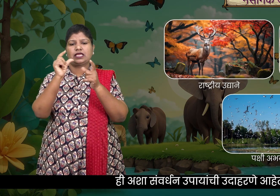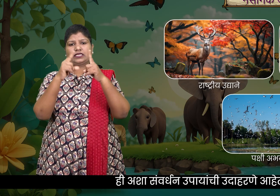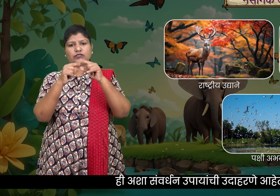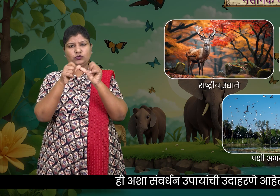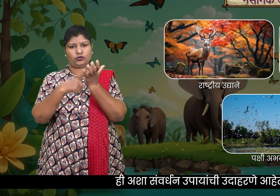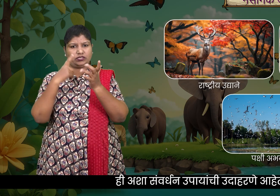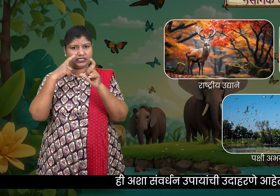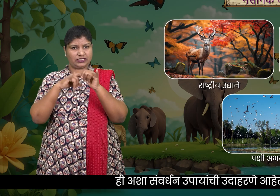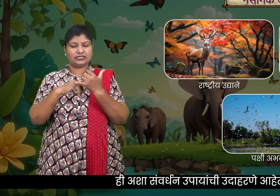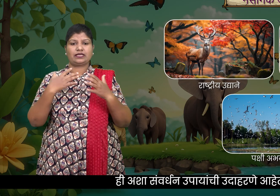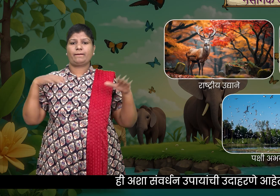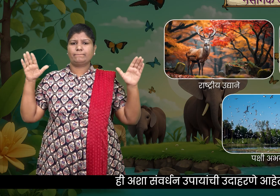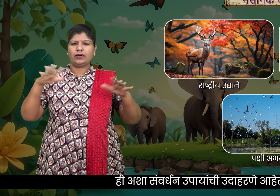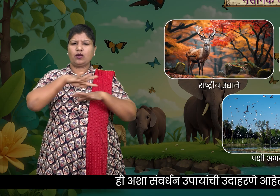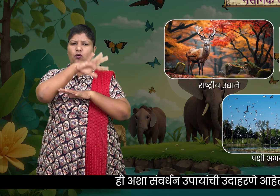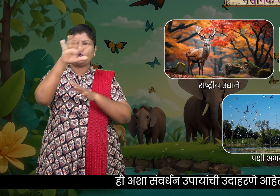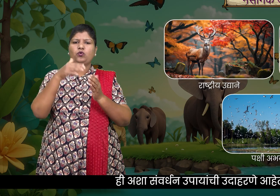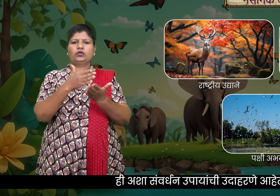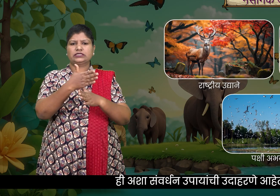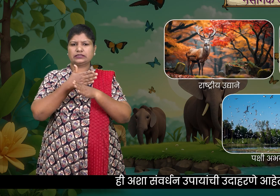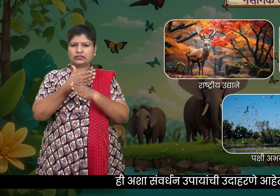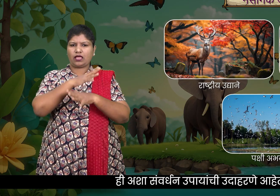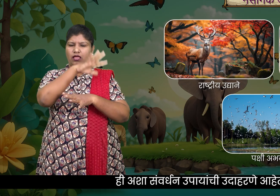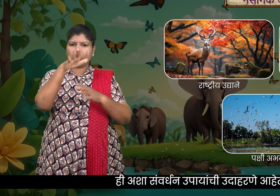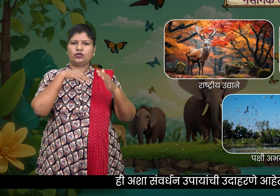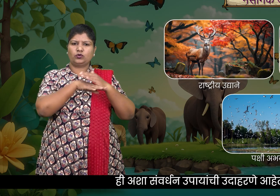ही अशा संवर्धन उपायाची उदाहरणे आहेत.